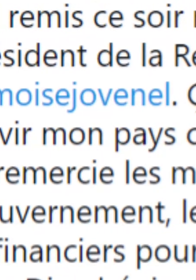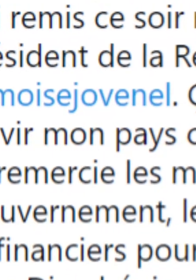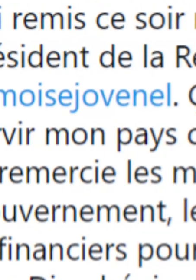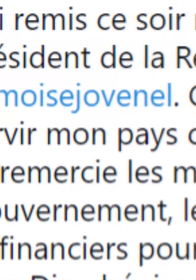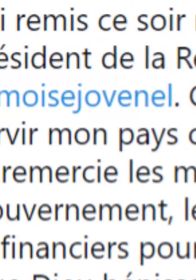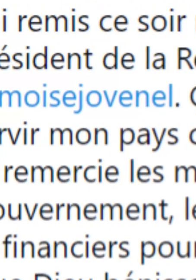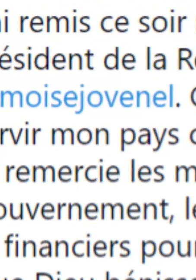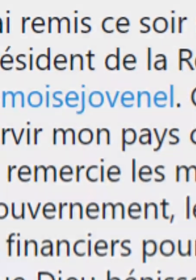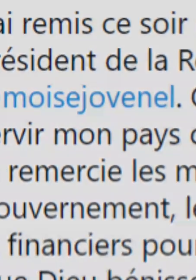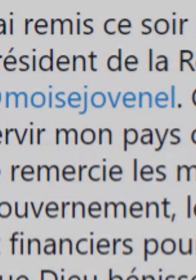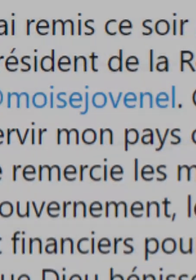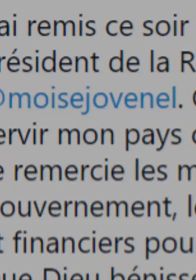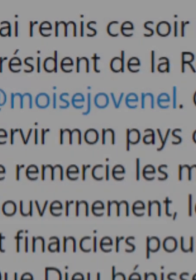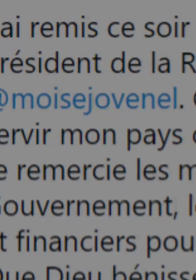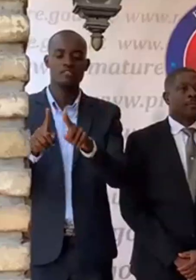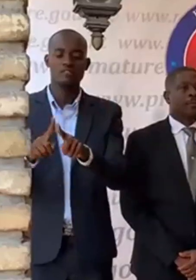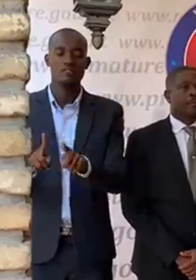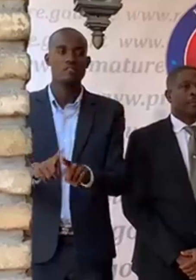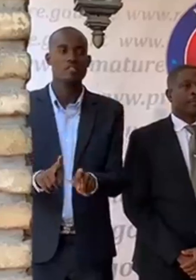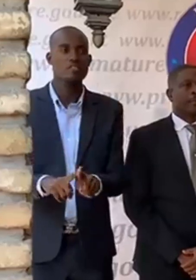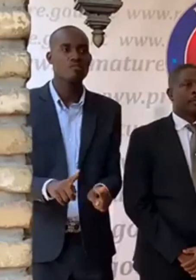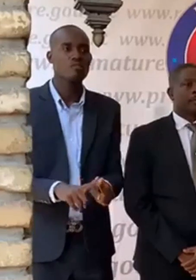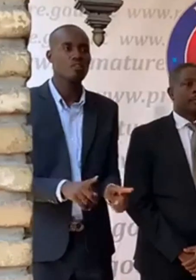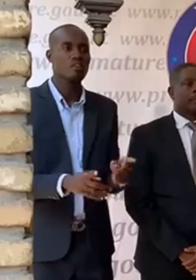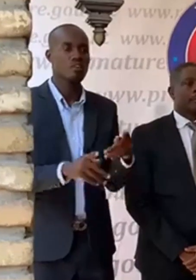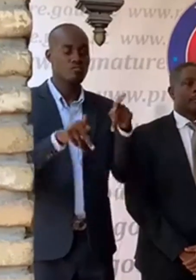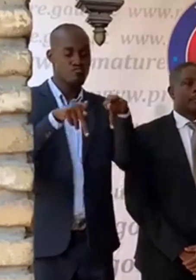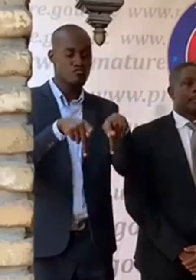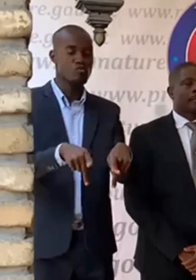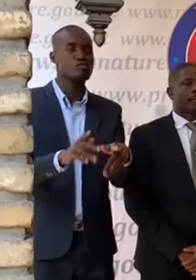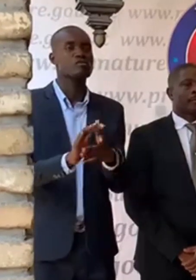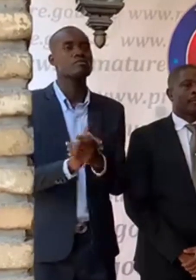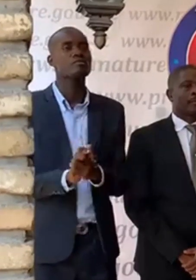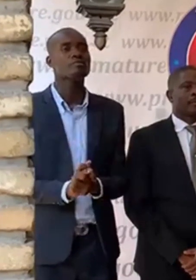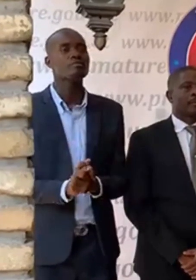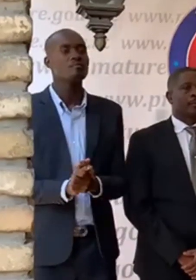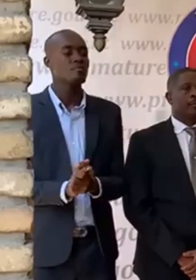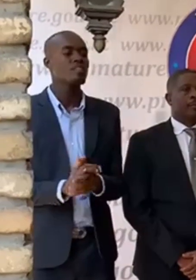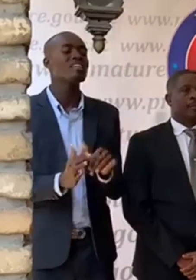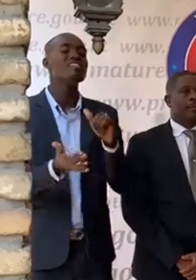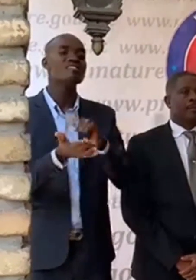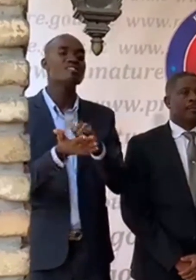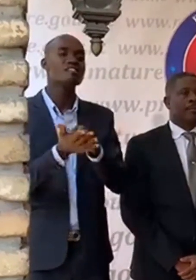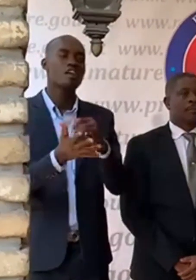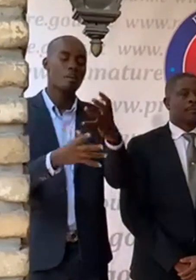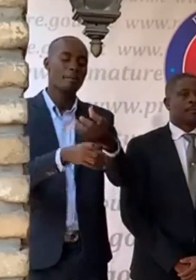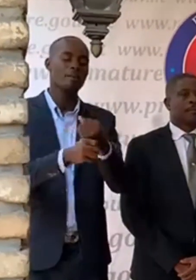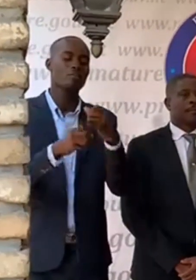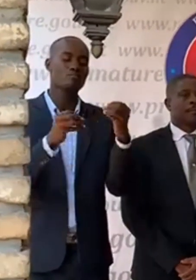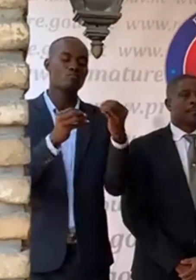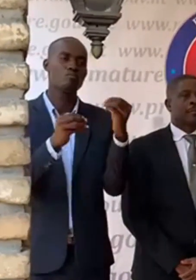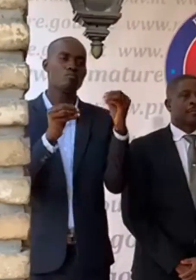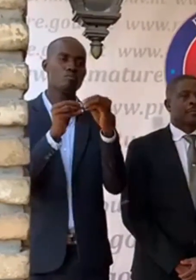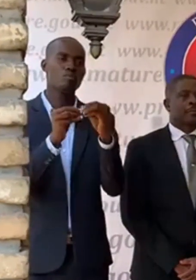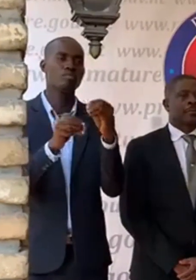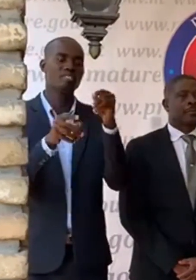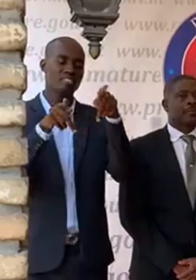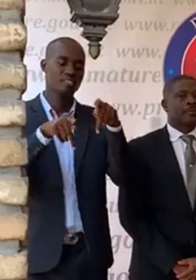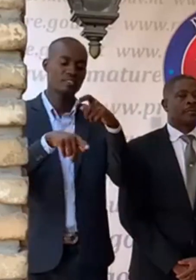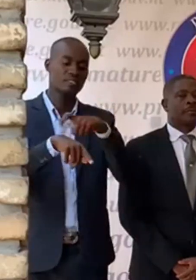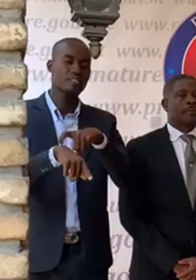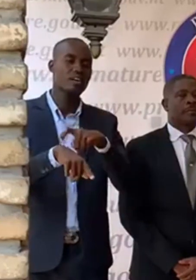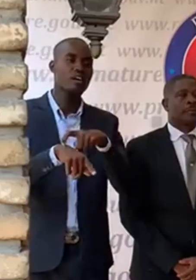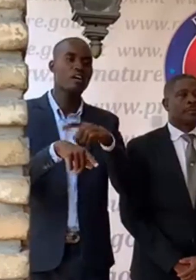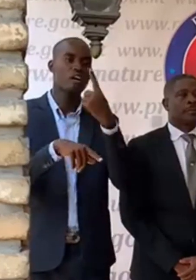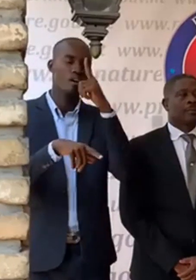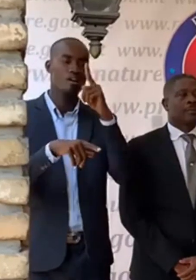t'a fait que premier ministre lui-même li remet démission, ou bien est-ce que j'ai a posé que sur internet là, est-ce que c'est cob monsieur